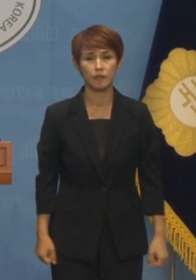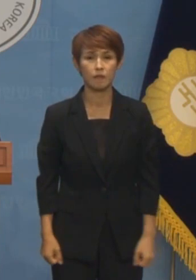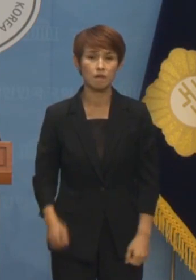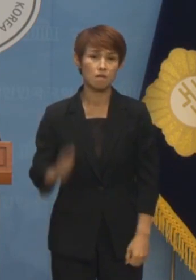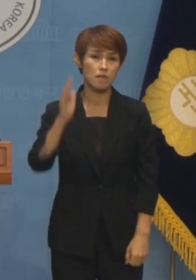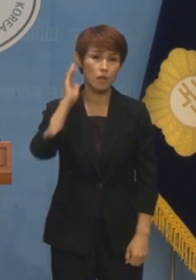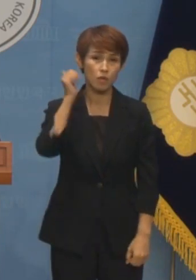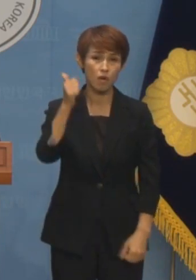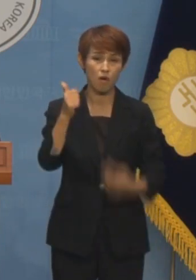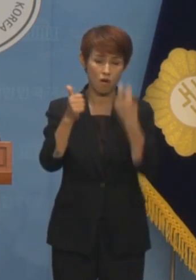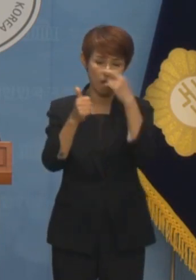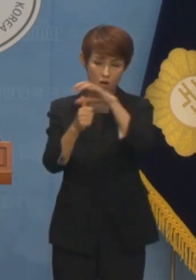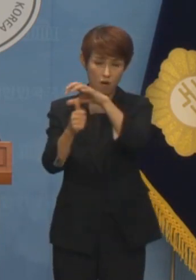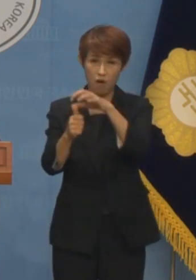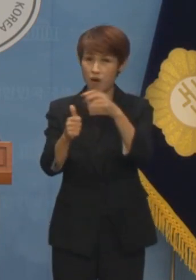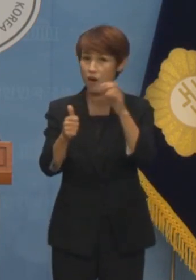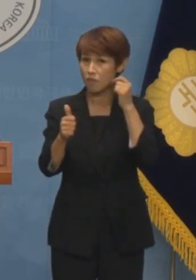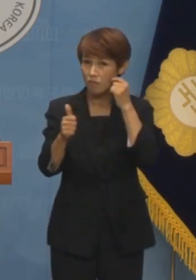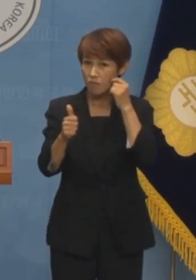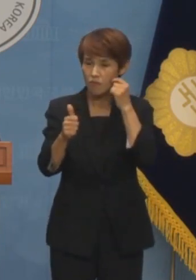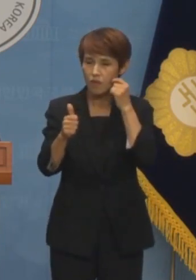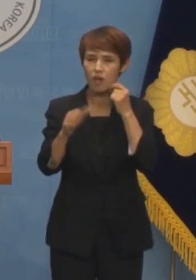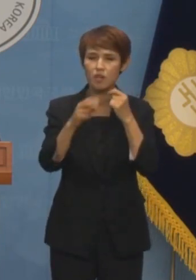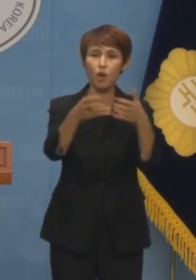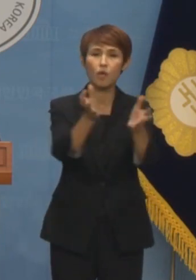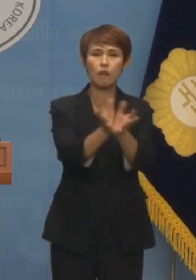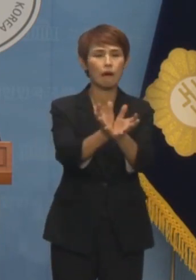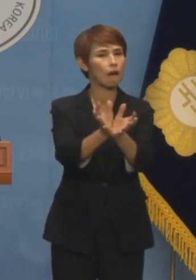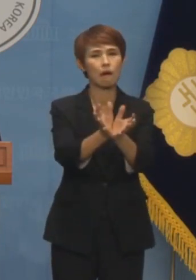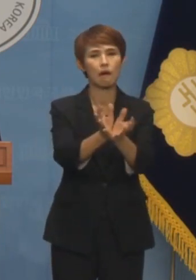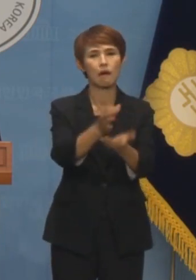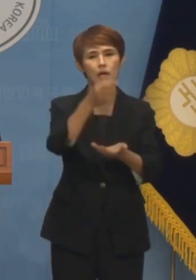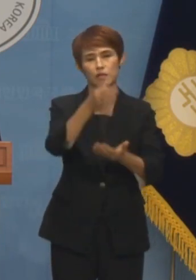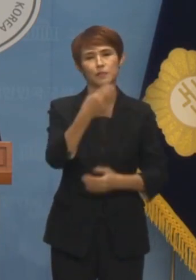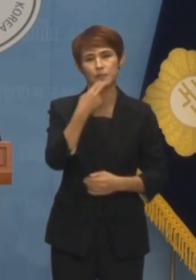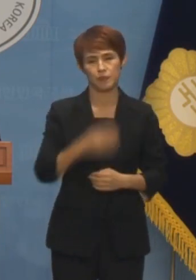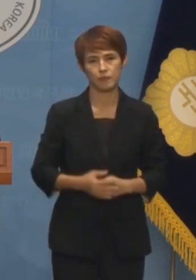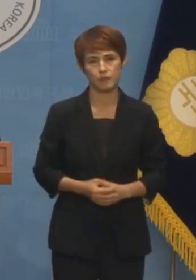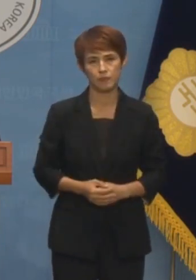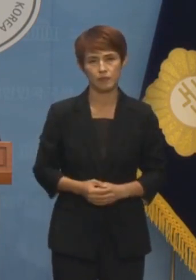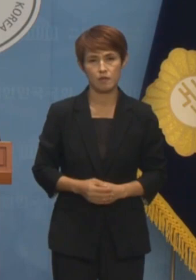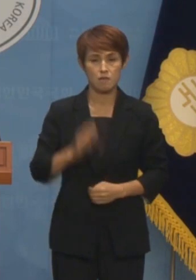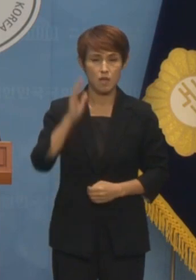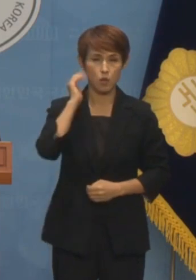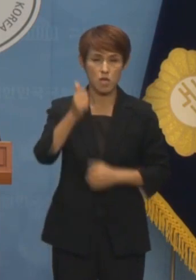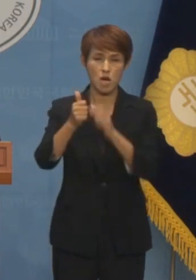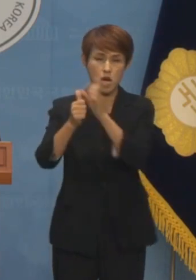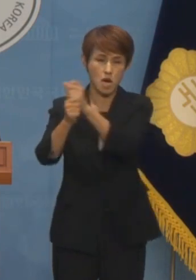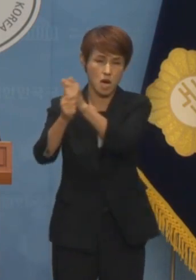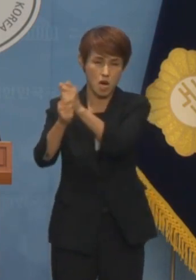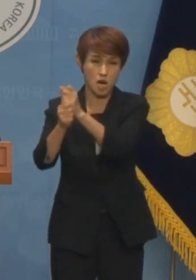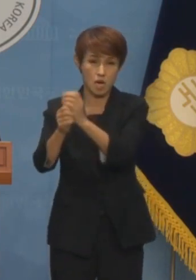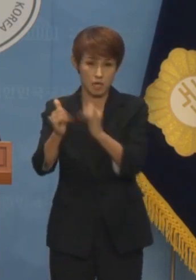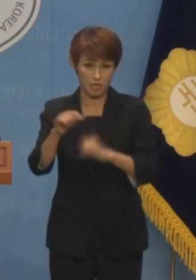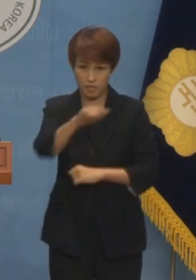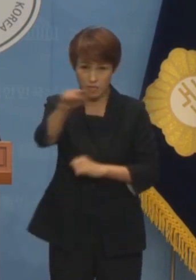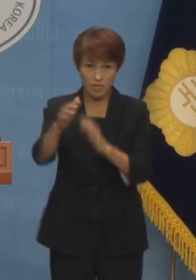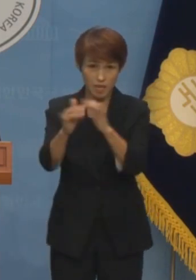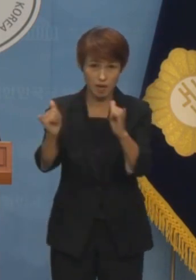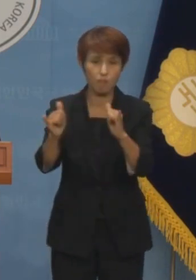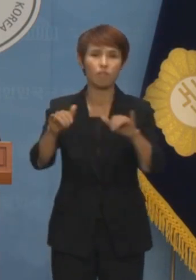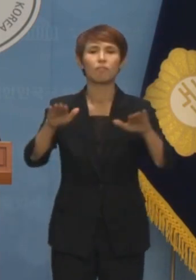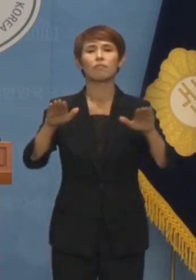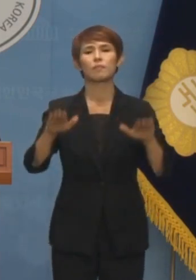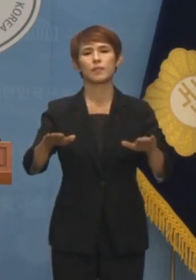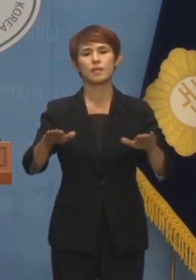대통령을 지키지 못하면 여당의 가치도 없으며 대통령을 흔들려는 세력들을 이번